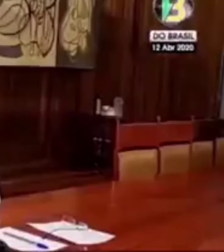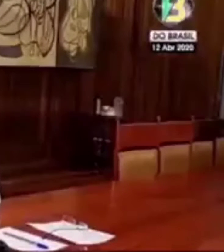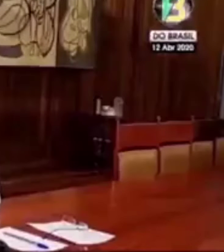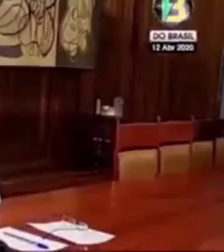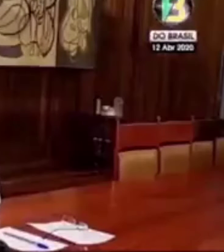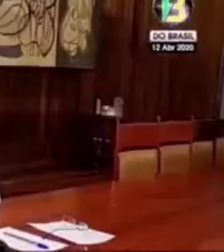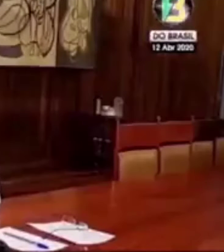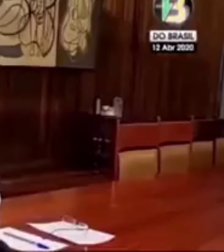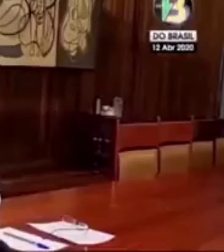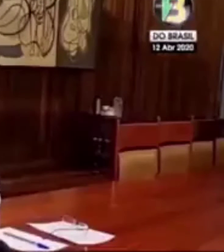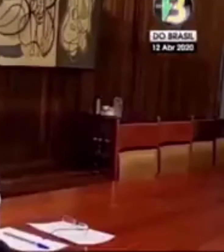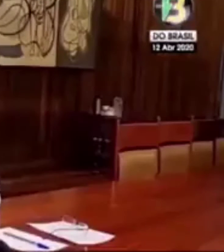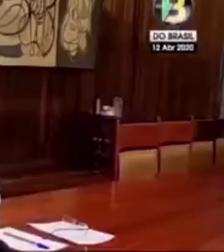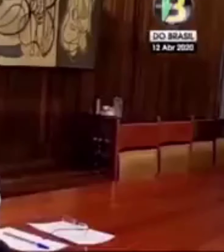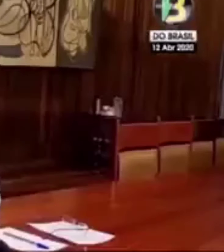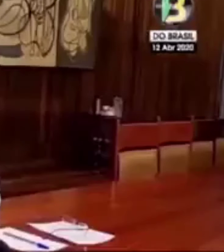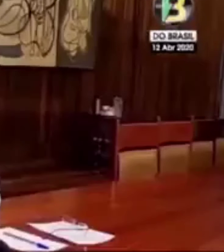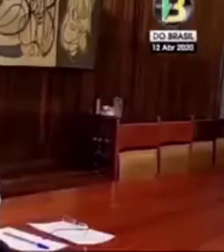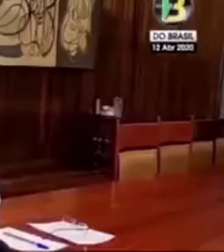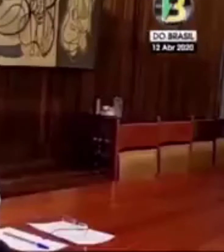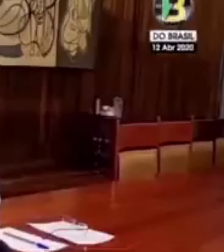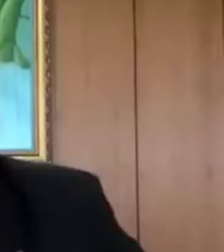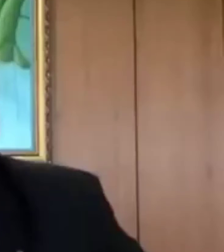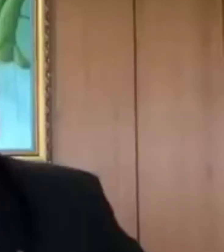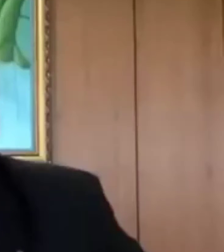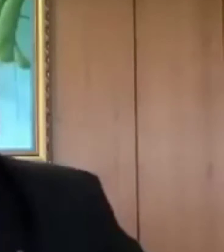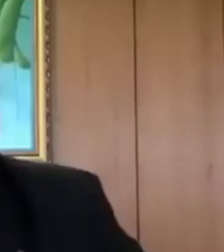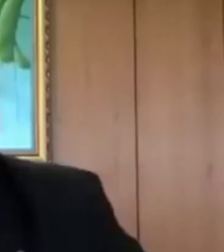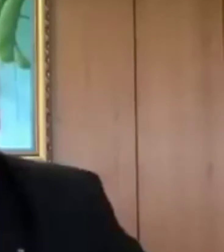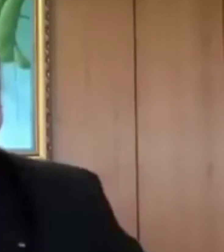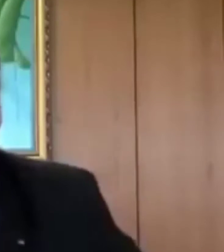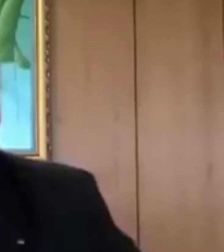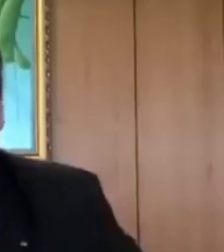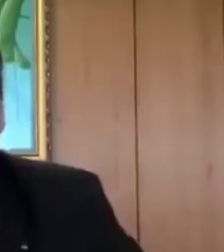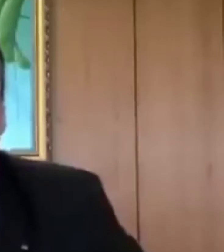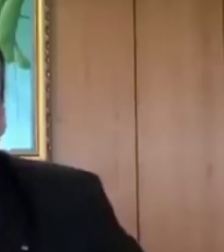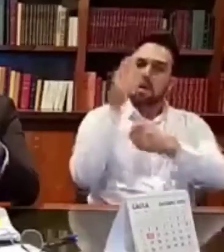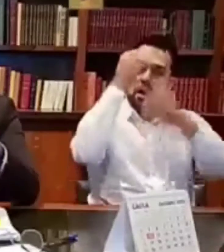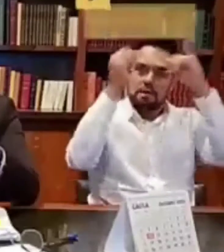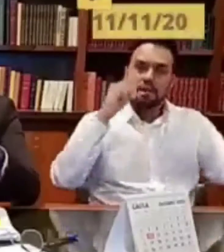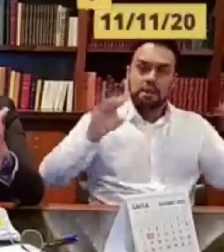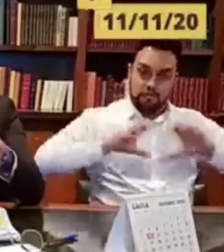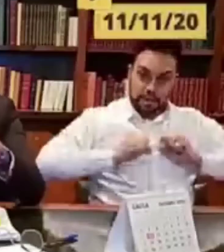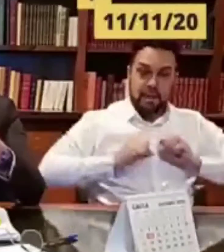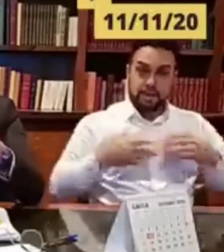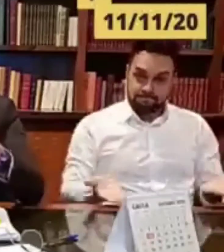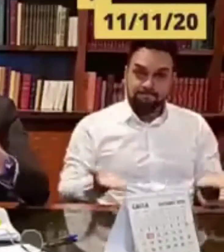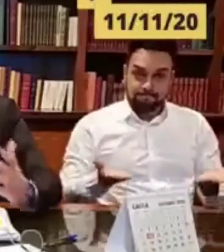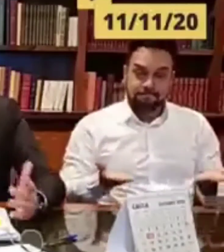parece que está começando a ir embora a questão do vírus. Eu não errei nenhuma durante a pandemia. Vamos supor que houvesse